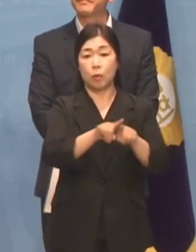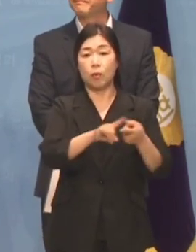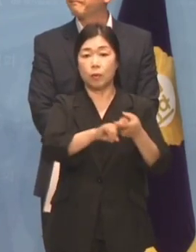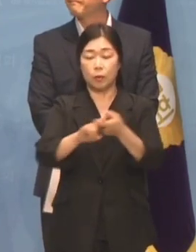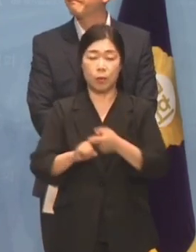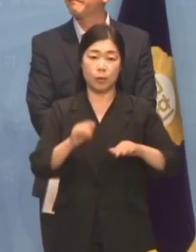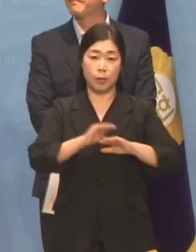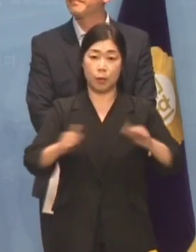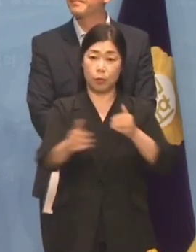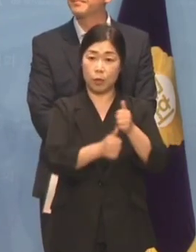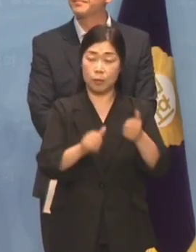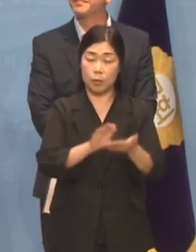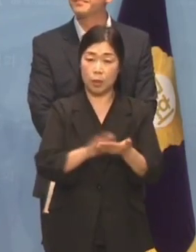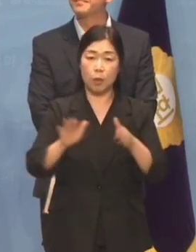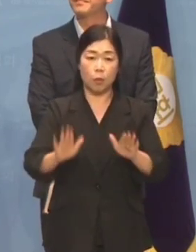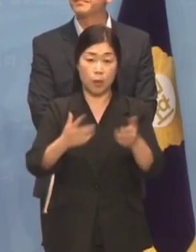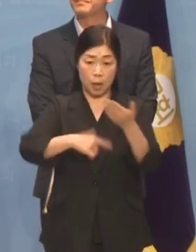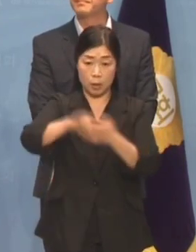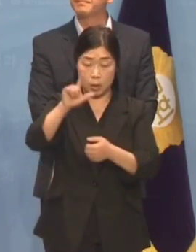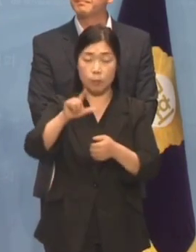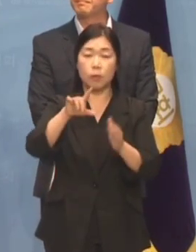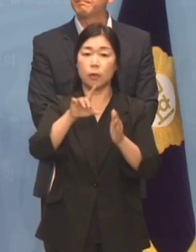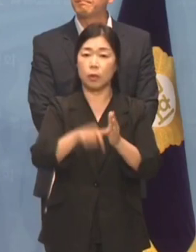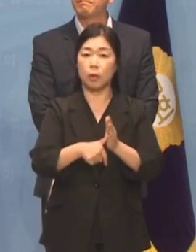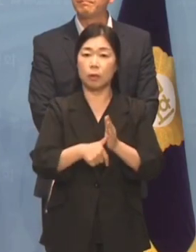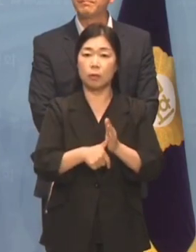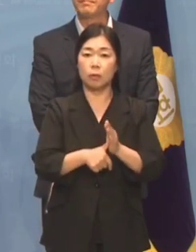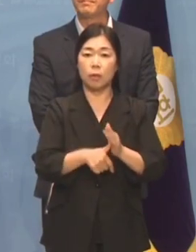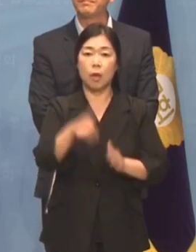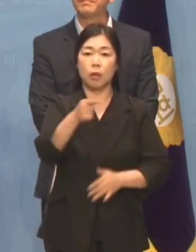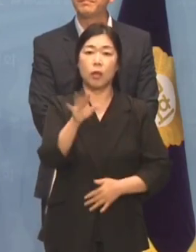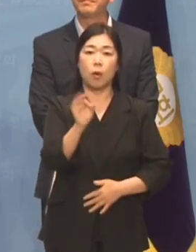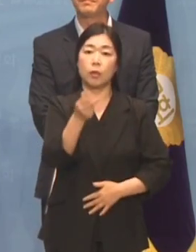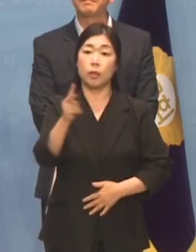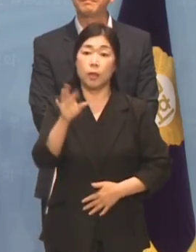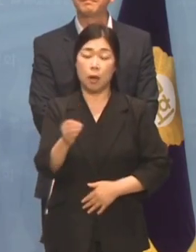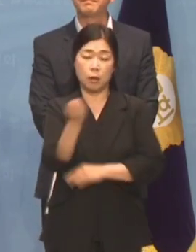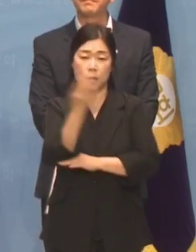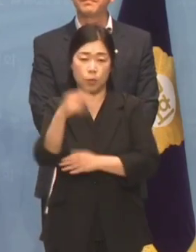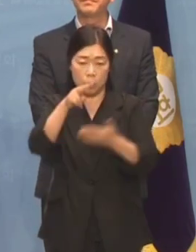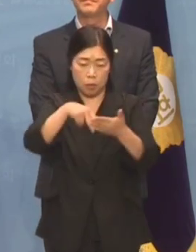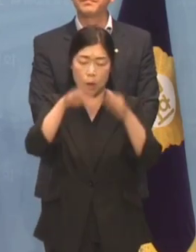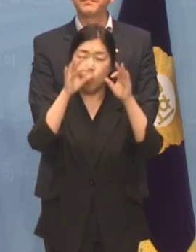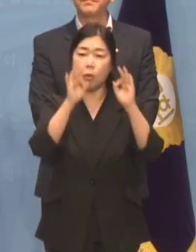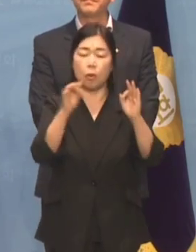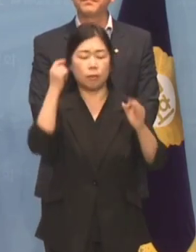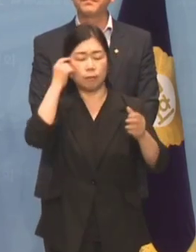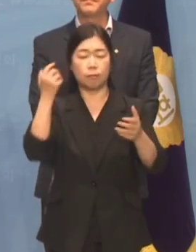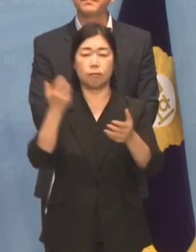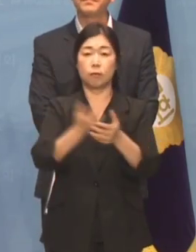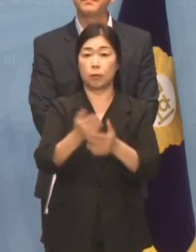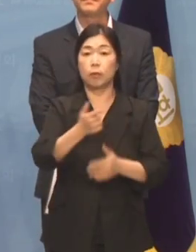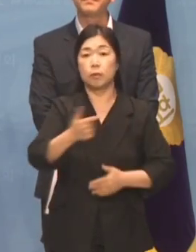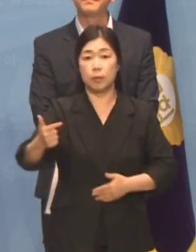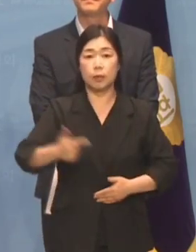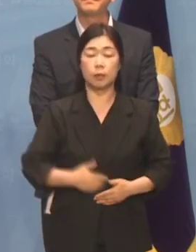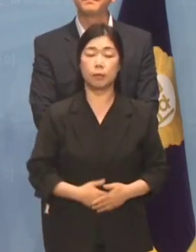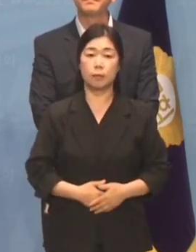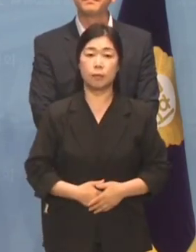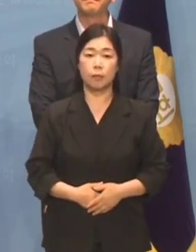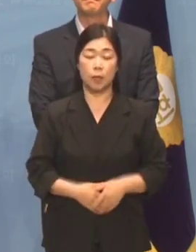공대위인데요. 오늘 아침에 있었던 경향신문 단독 보도를 보고 너무나 큰 충격을